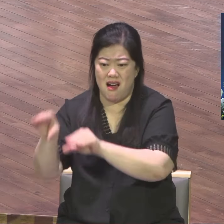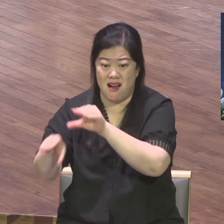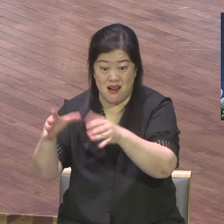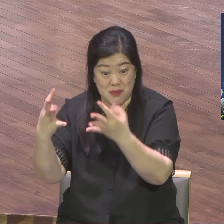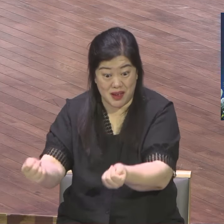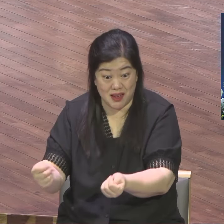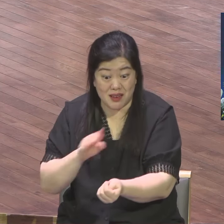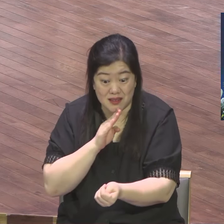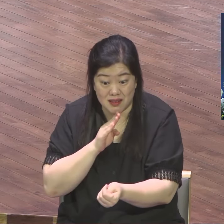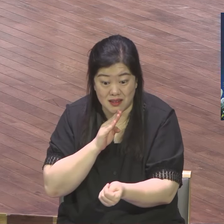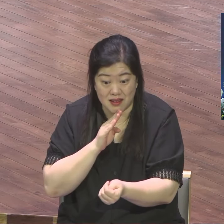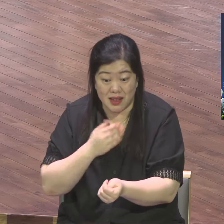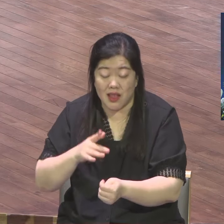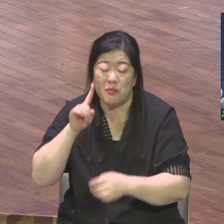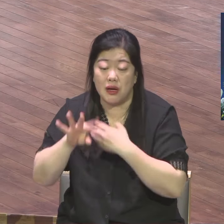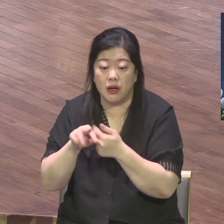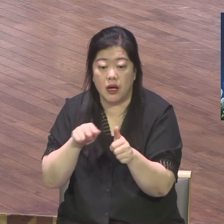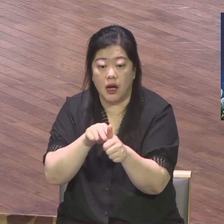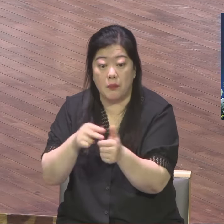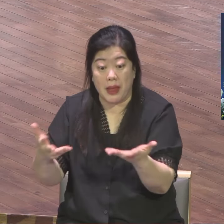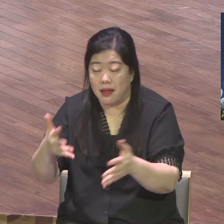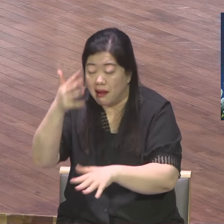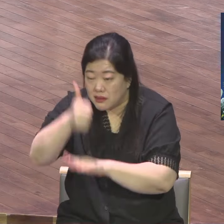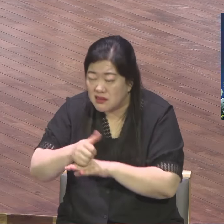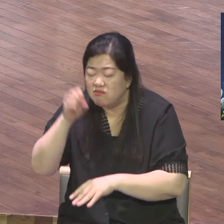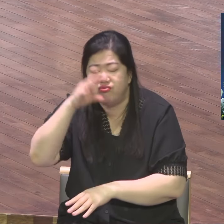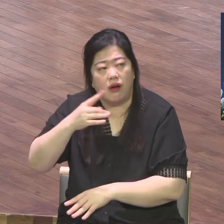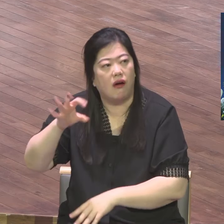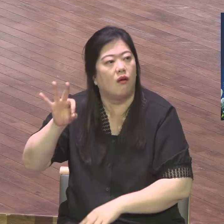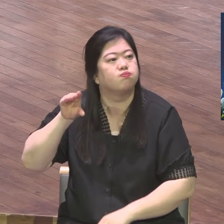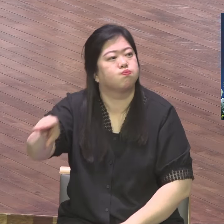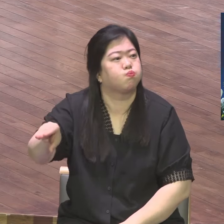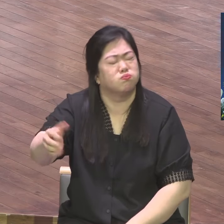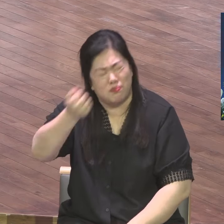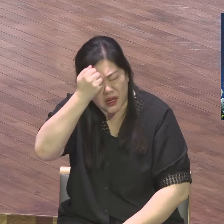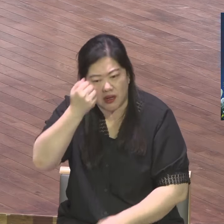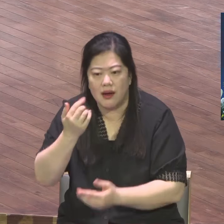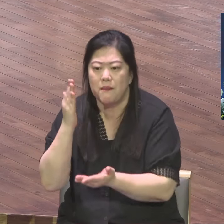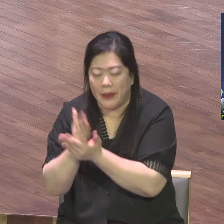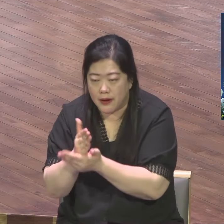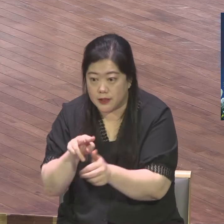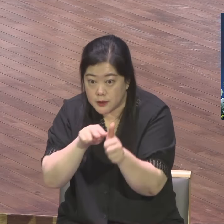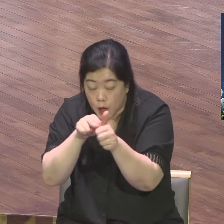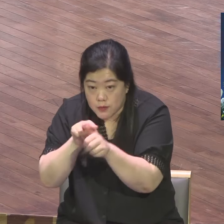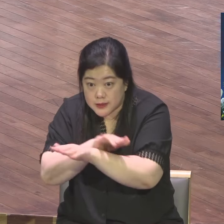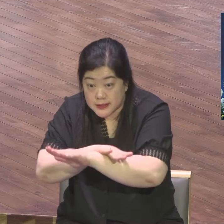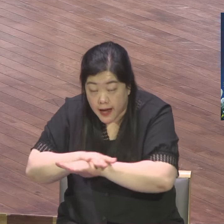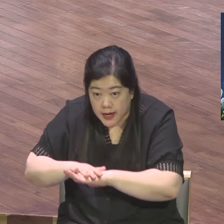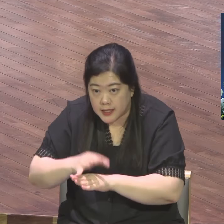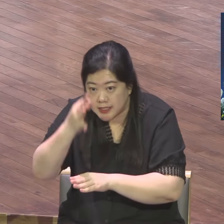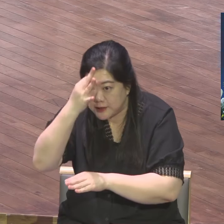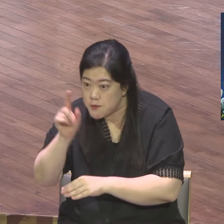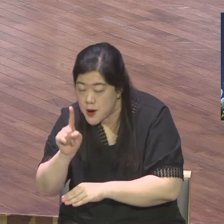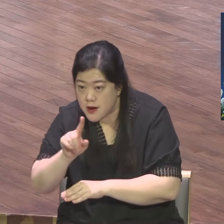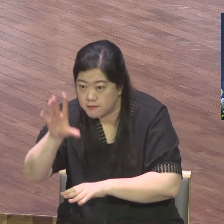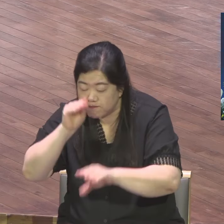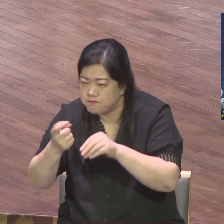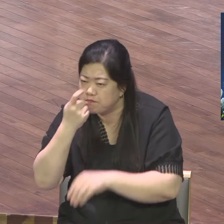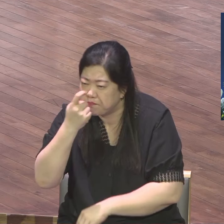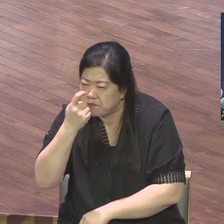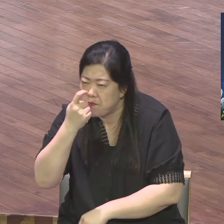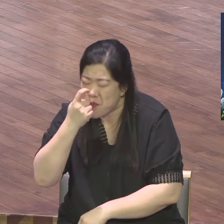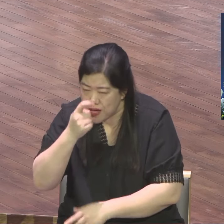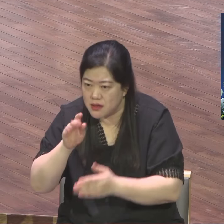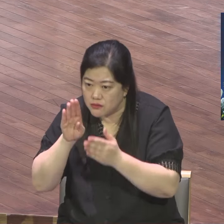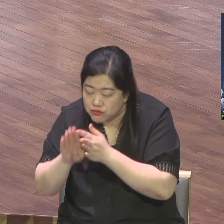하잖아요. 헌금 1위로 뚝 들어올라서 이 누구 이거 이 권사가 누구 그 뭐 오늘 와서 인사로 남편 그래